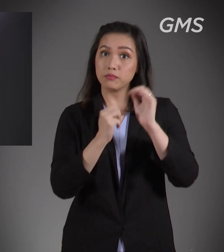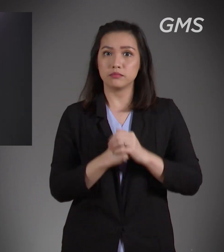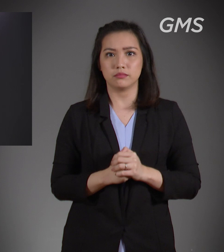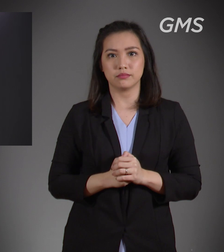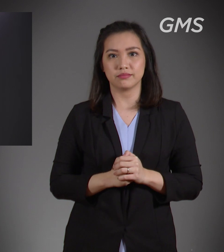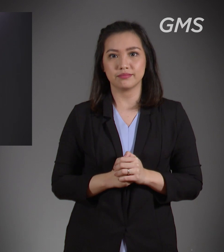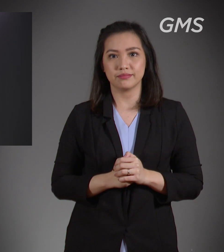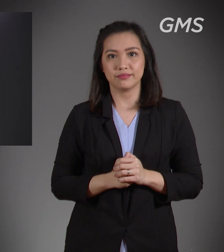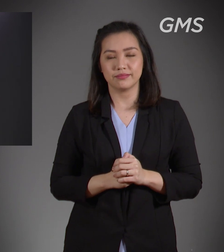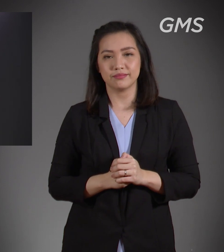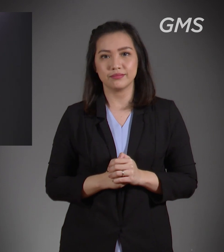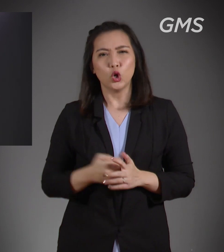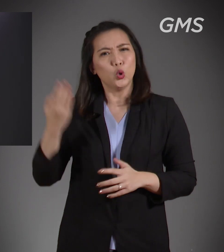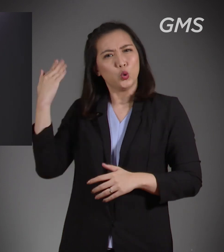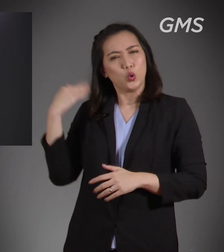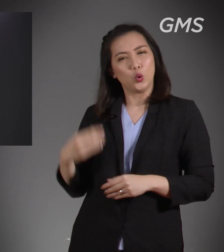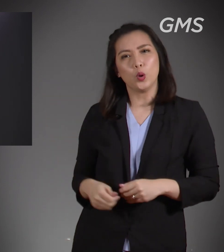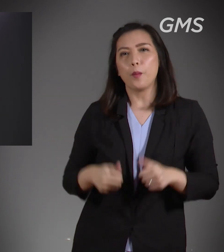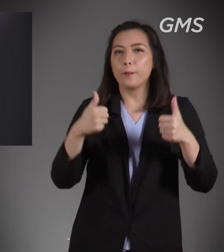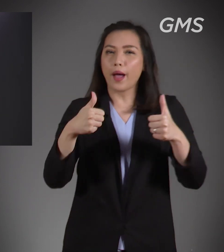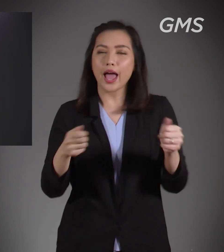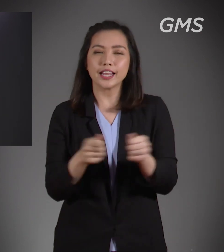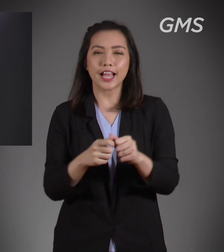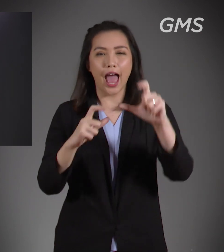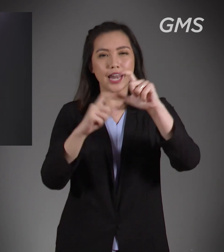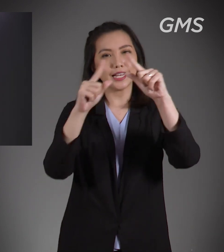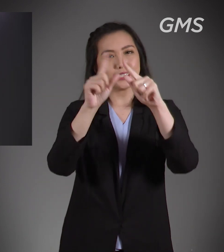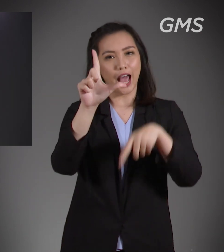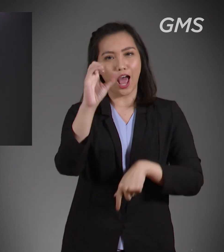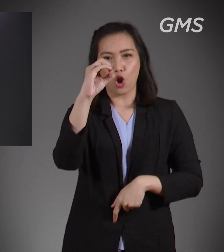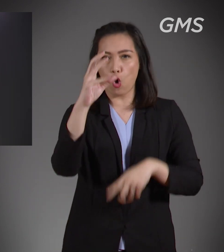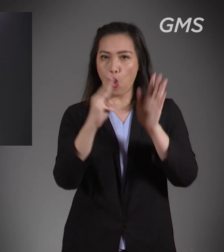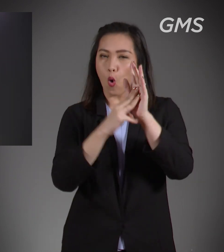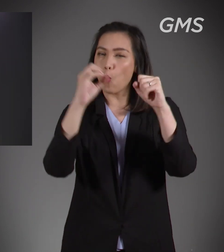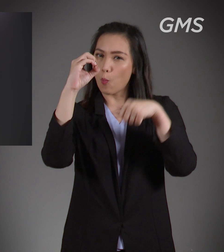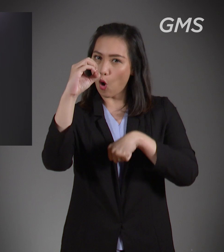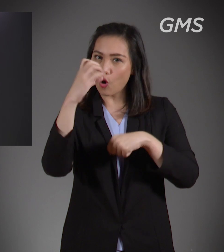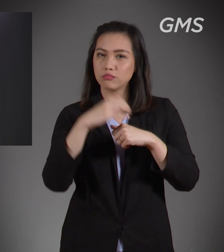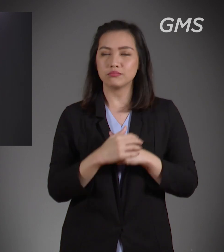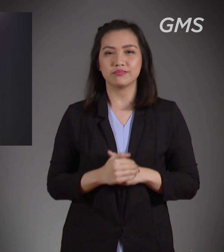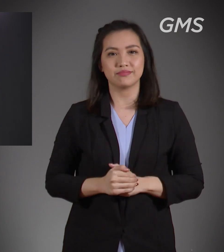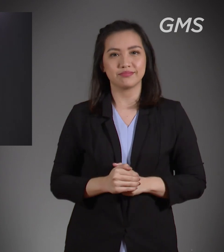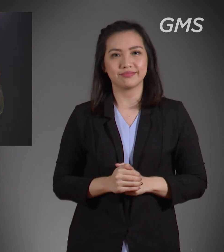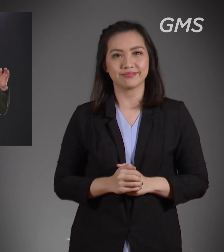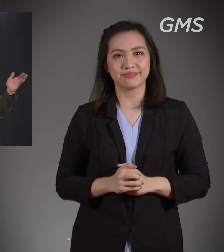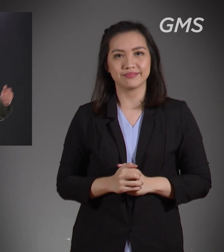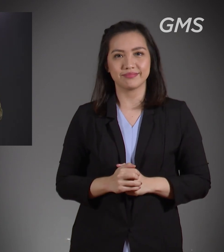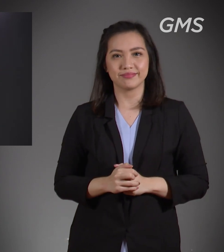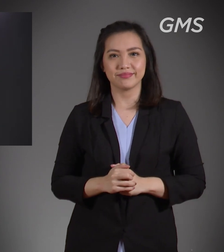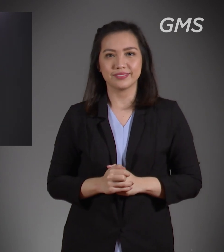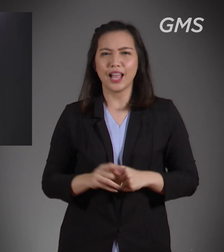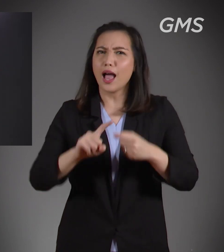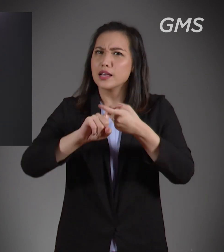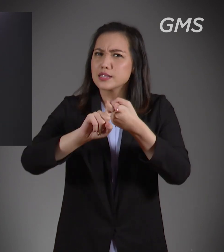papanya, baik sama dia. Baru aja pada waktu Salomo baru memerintah, sahabat